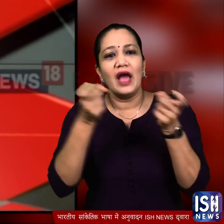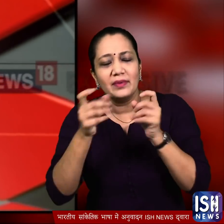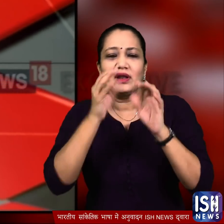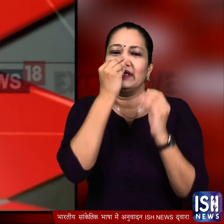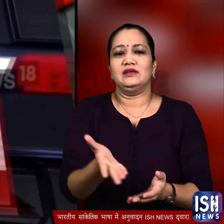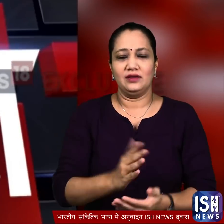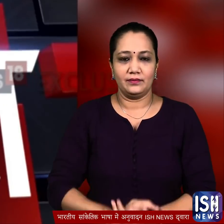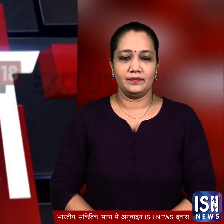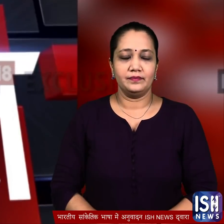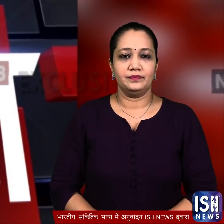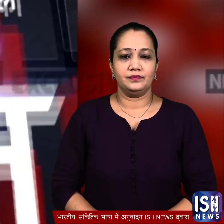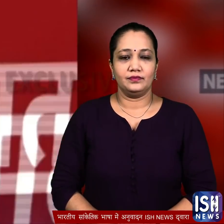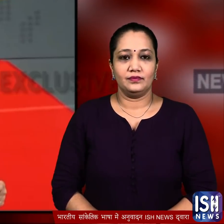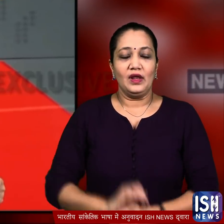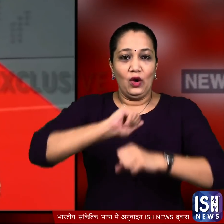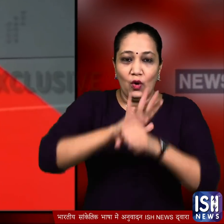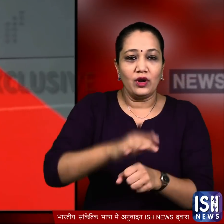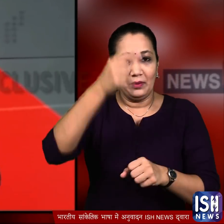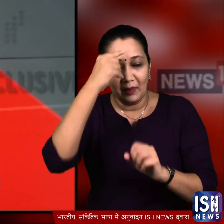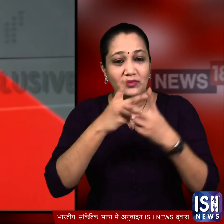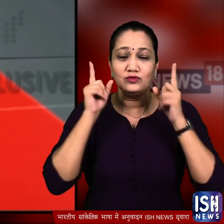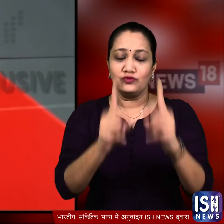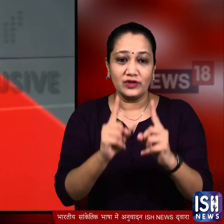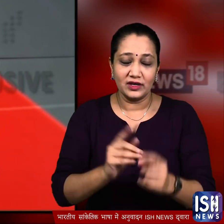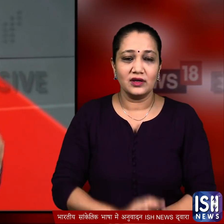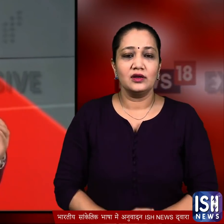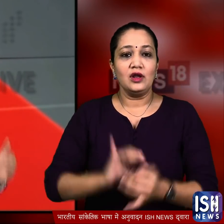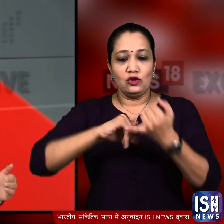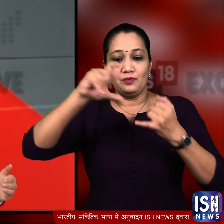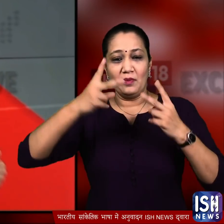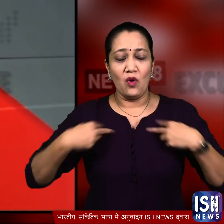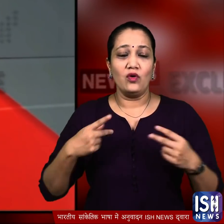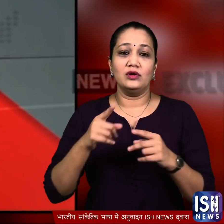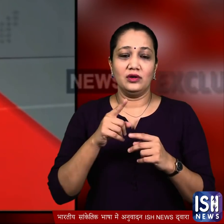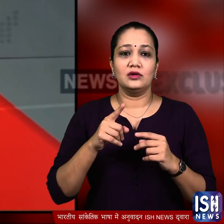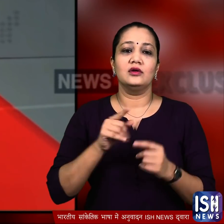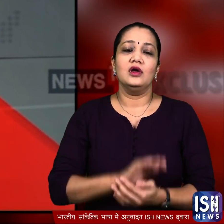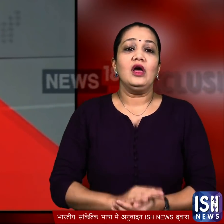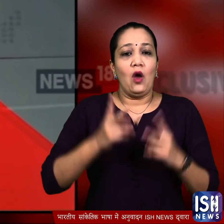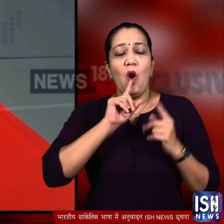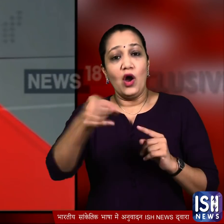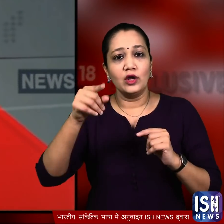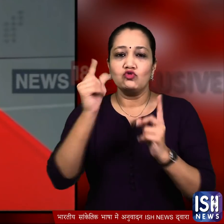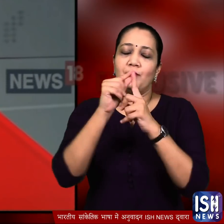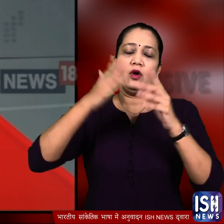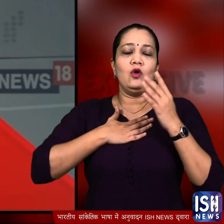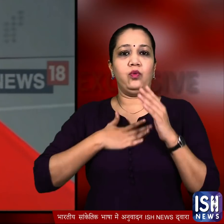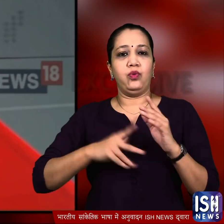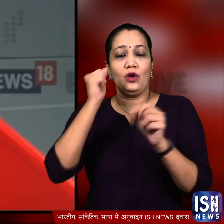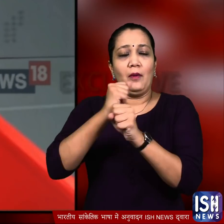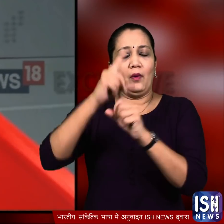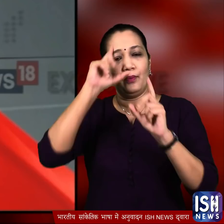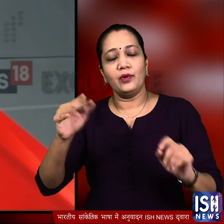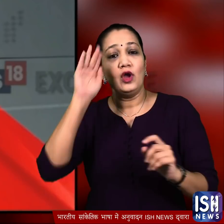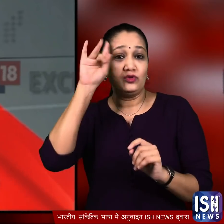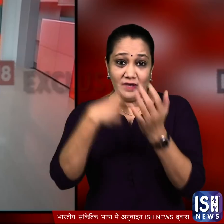आसान हो जाएगा। कोरोना संकट में सख्ती के मुद्दे पर सुप्रीम कोर्ट से यूपी सरकार को बड़ी राहत मिल गई। न्यूज 18 के